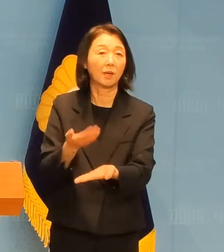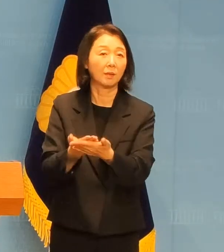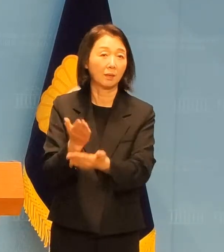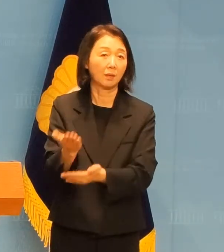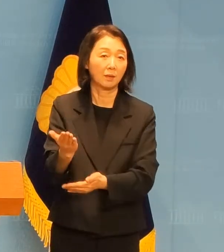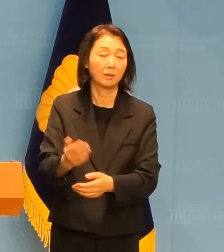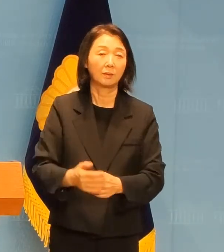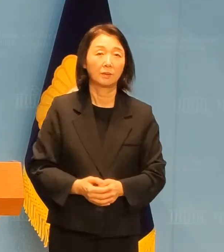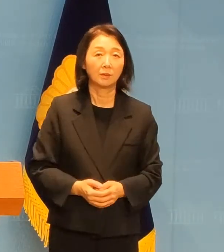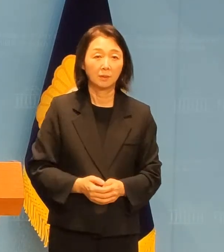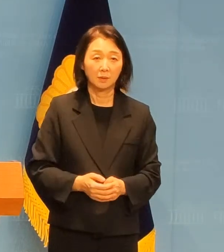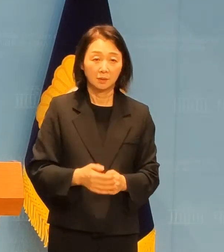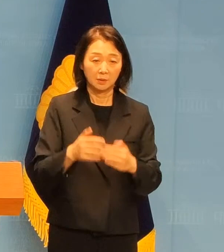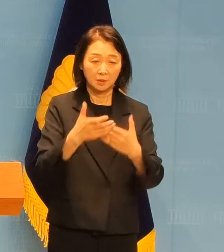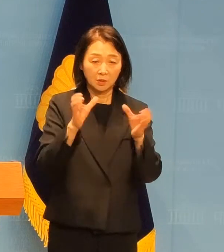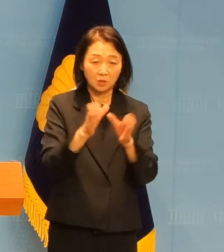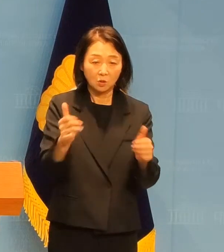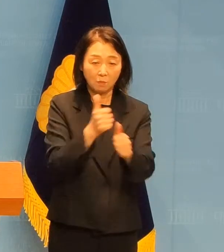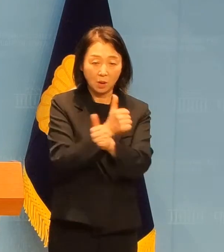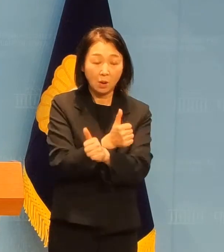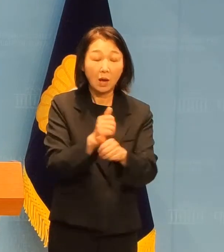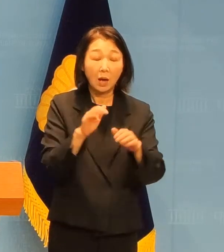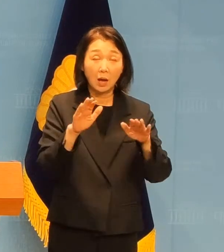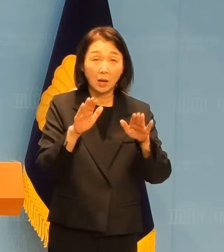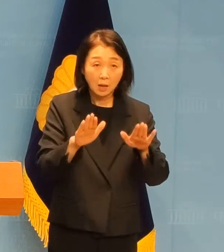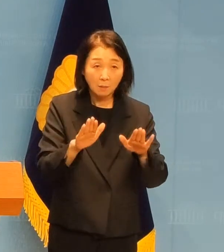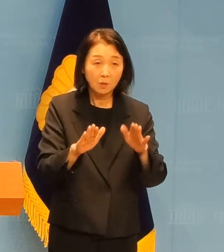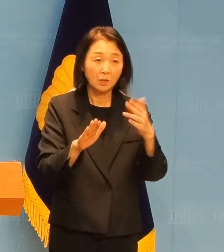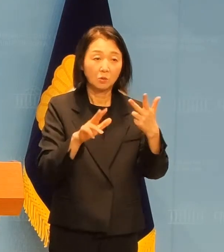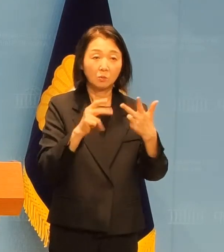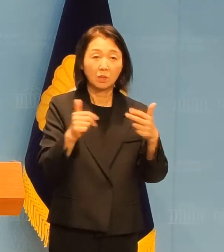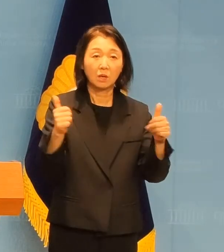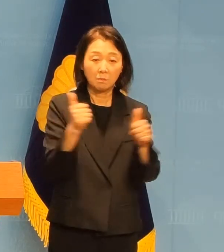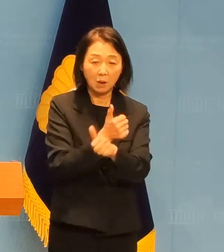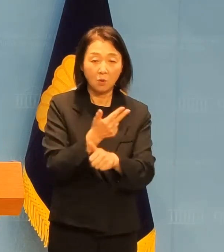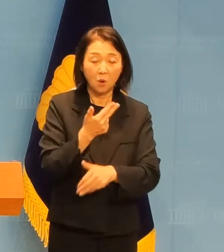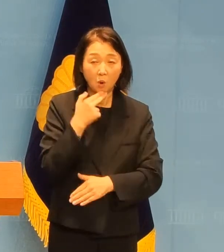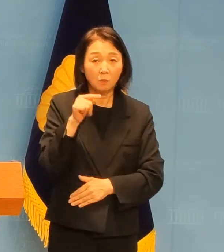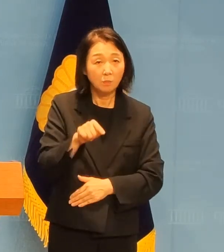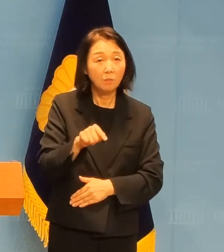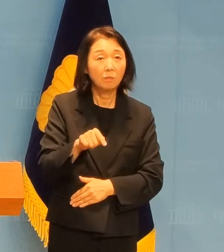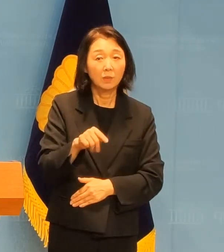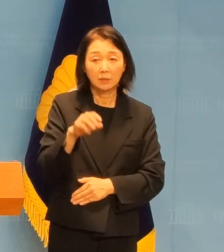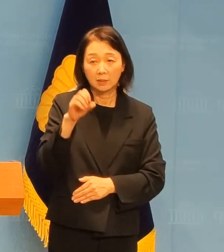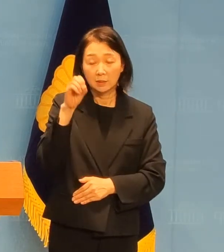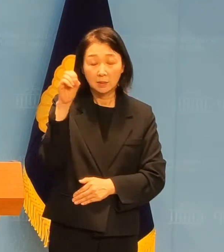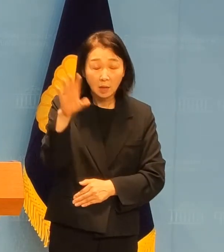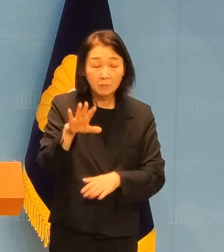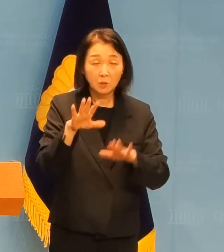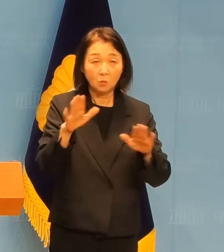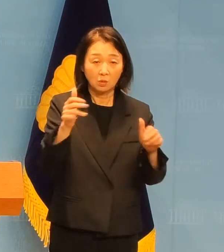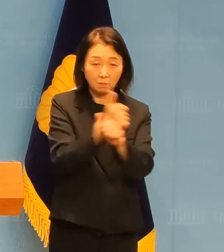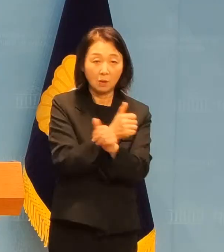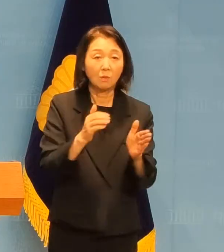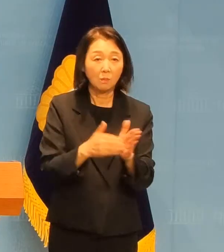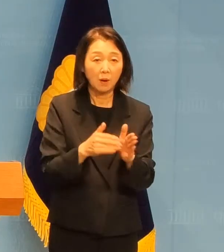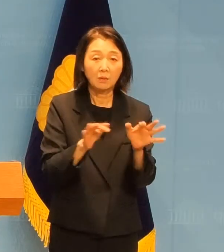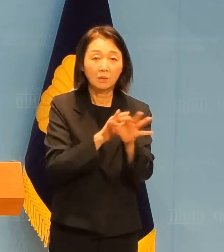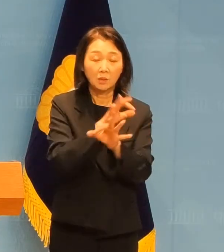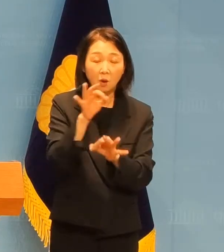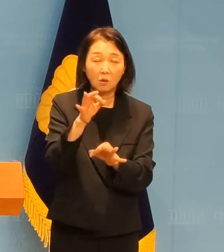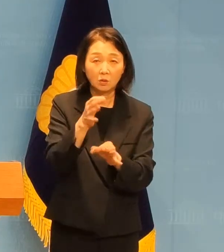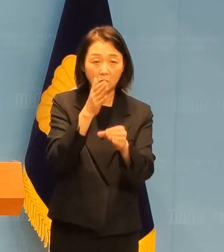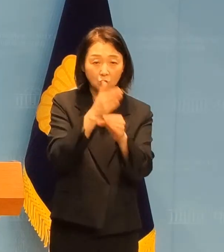받았습니다. 정권이 바뀌어도 이렇게 한꺼번에 교체하지 않았던 자리를 한순간에 비워내며 경제